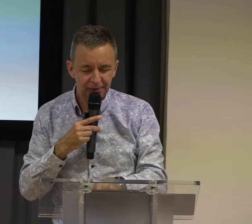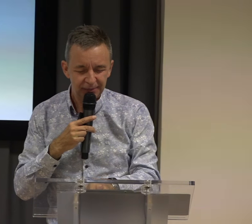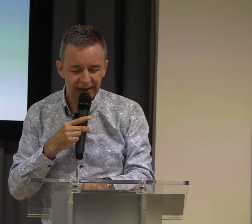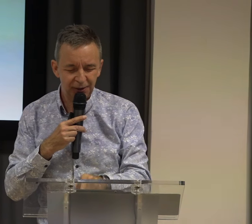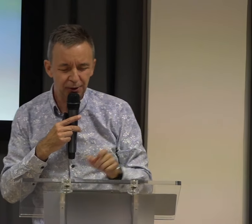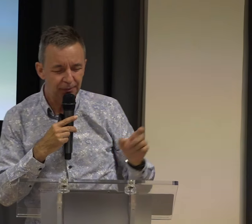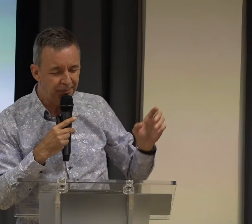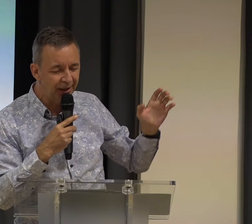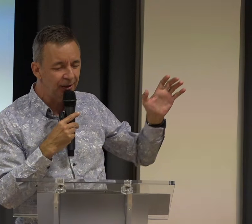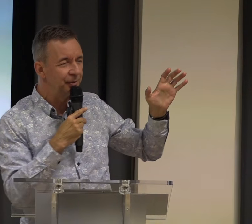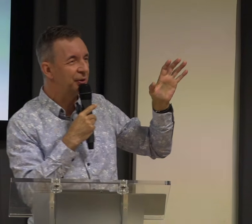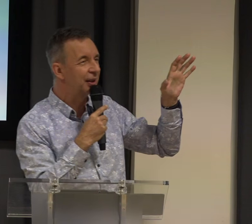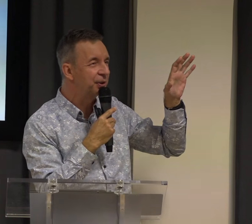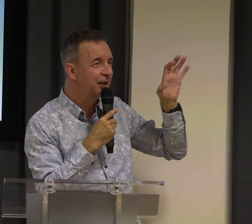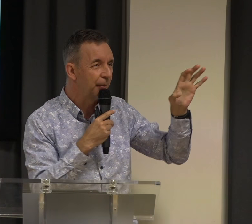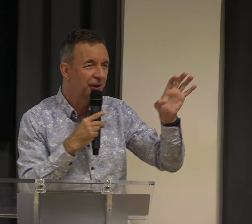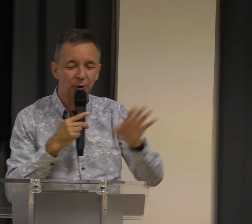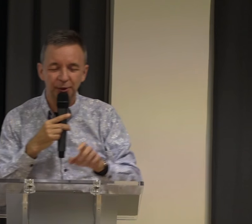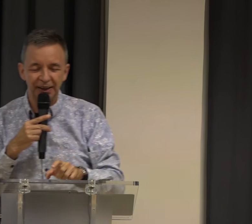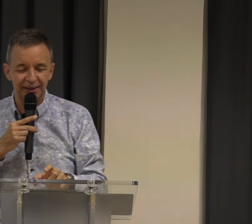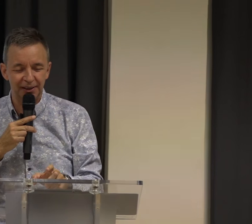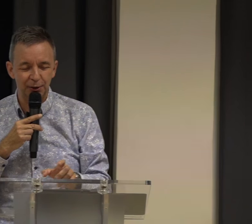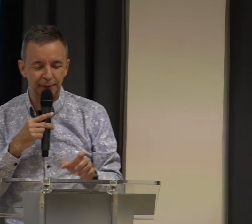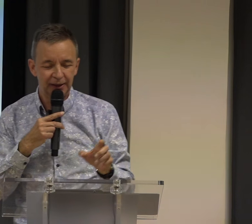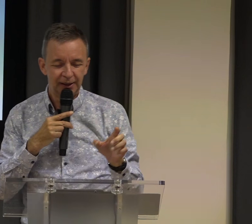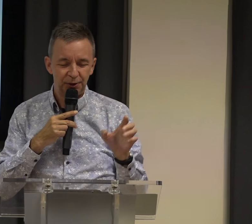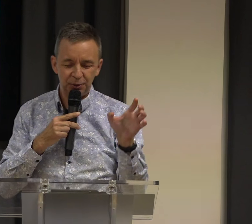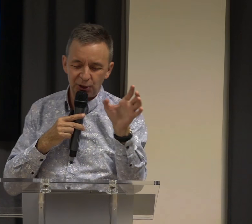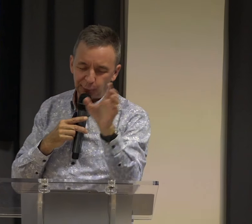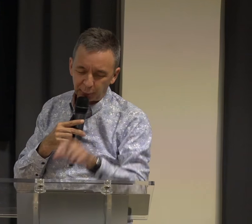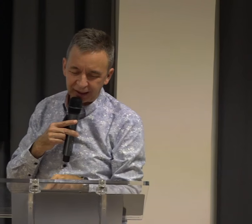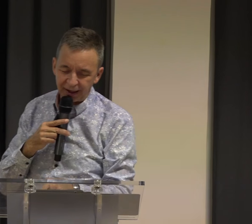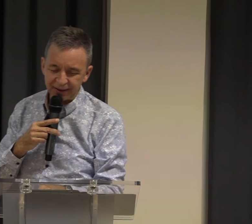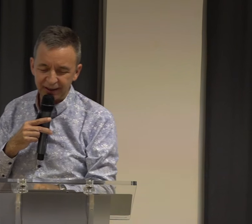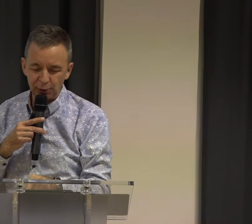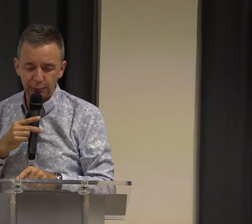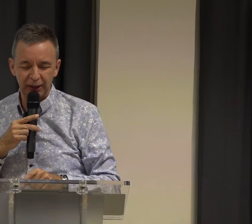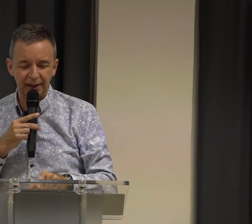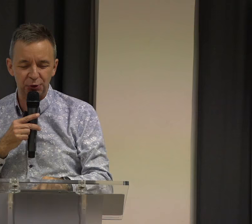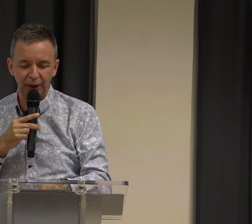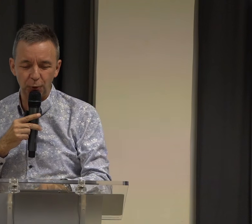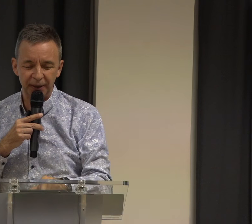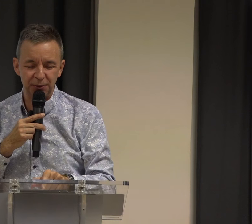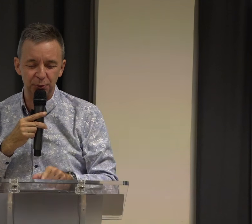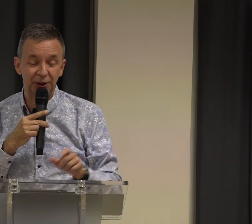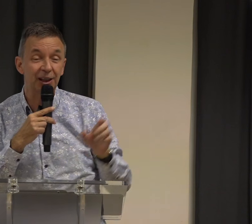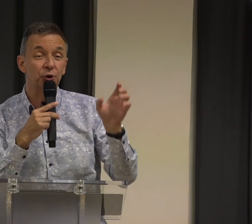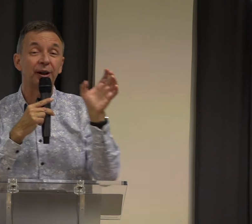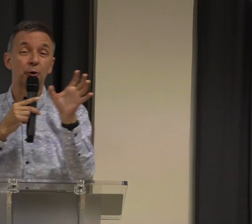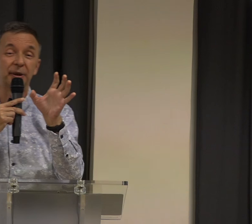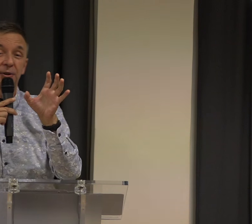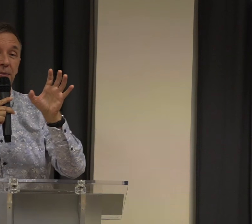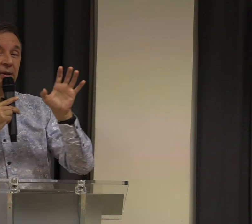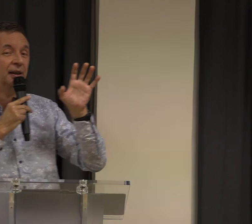D'ailleurs, Exode parle de cela aussi, chapitre 33, verset 19. Dieu dit, je ferai grâce à qui je ferai grâce, j'aurai compassion de qui